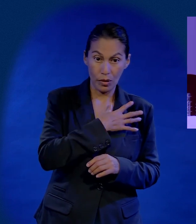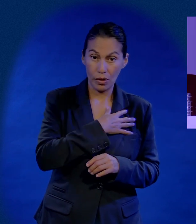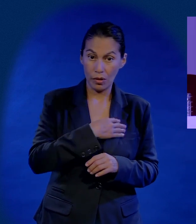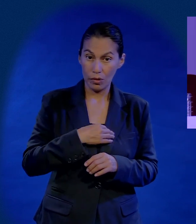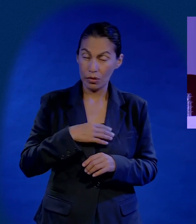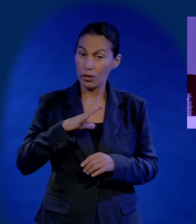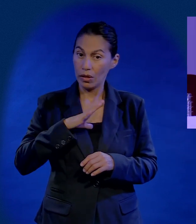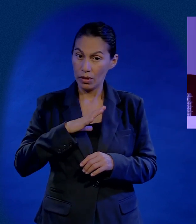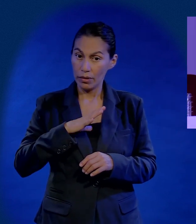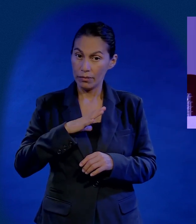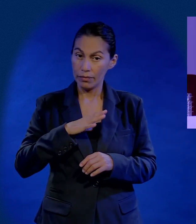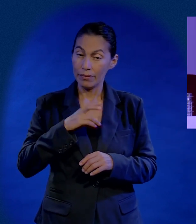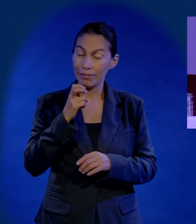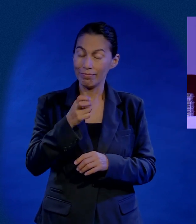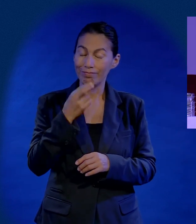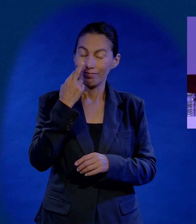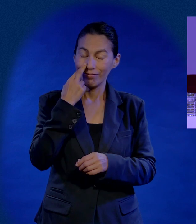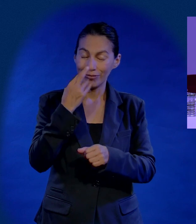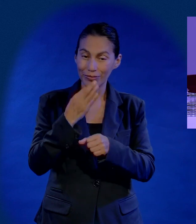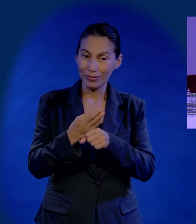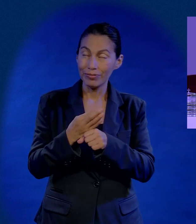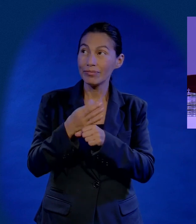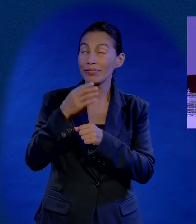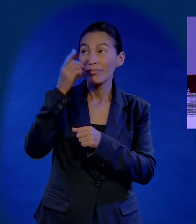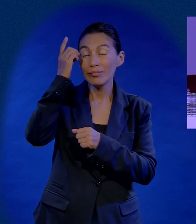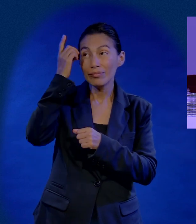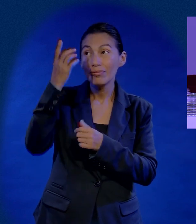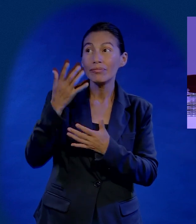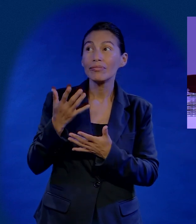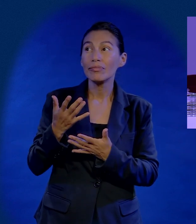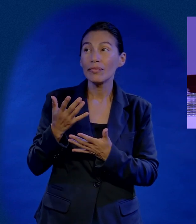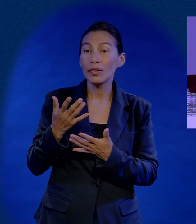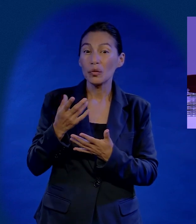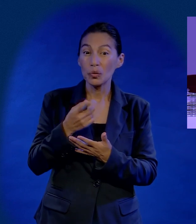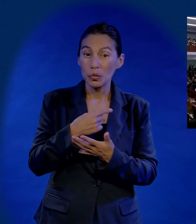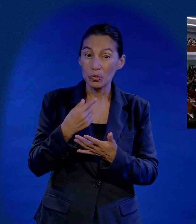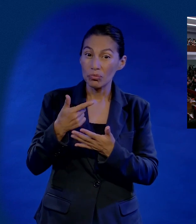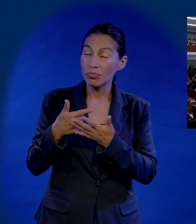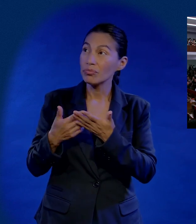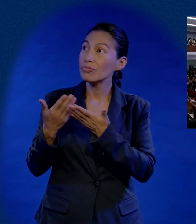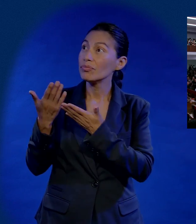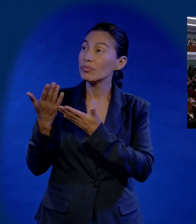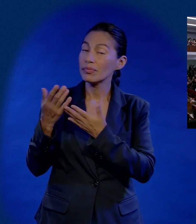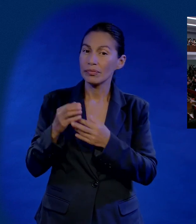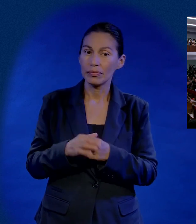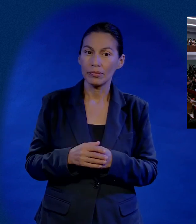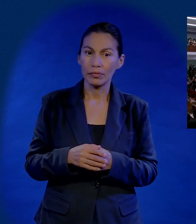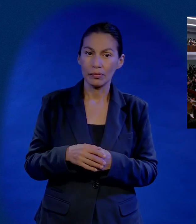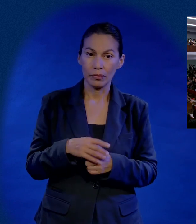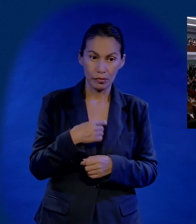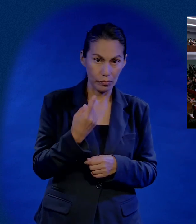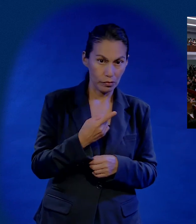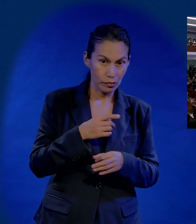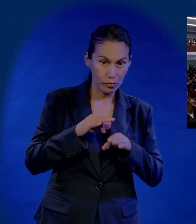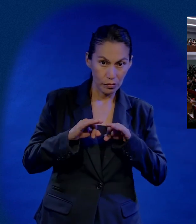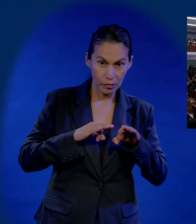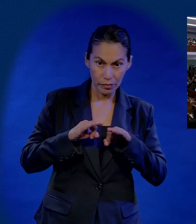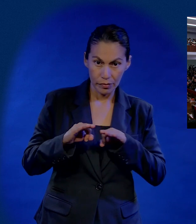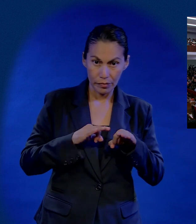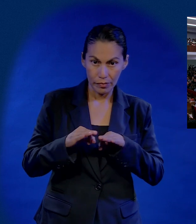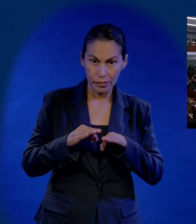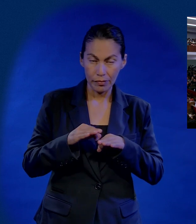cosa. Quienes tenemos hijos pequeños, tenemos una responsabilidad ante Dios. Cuando